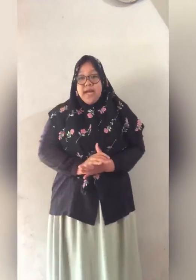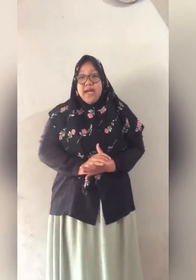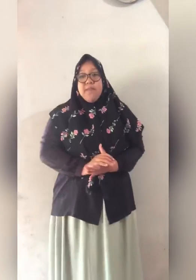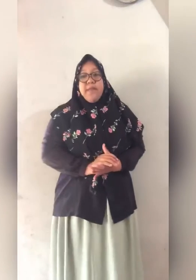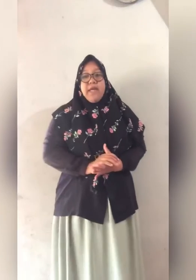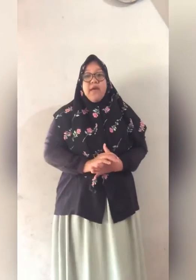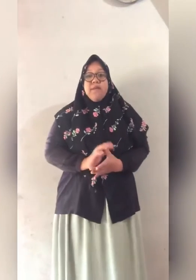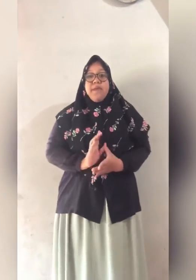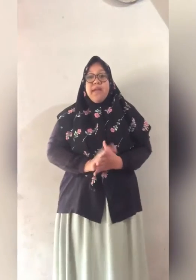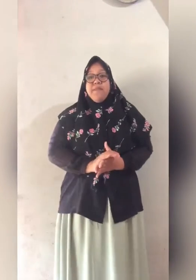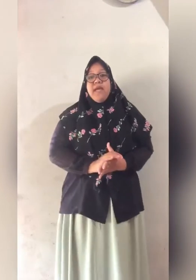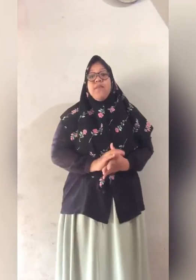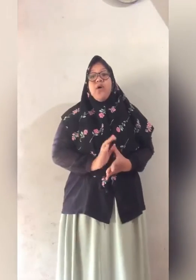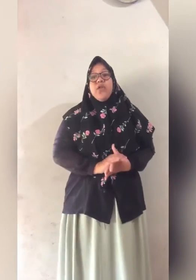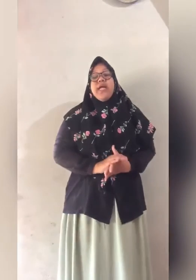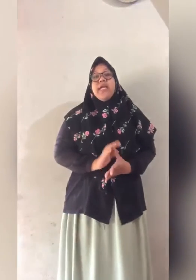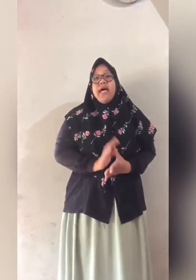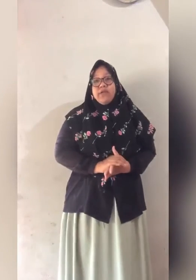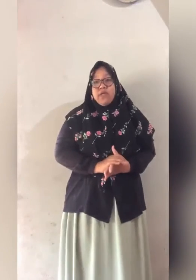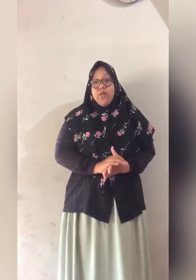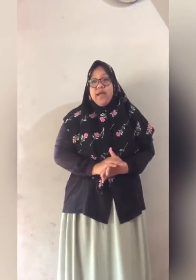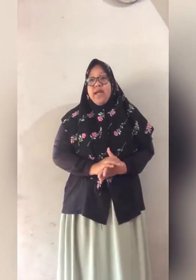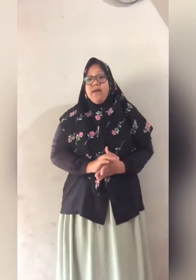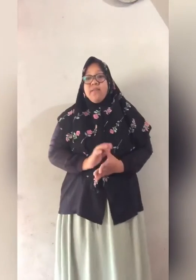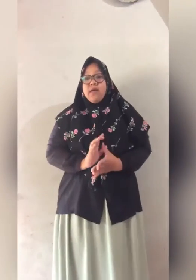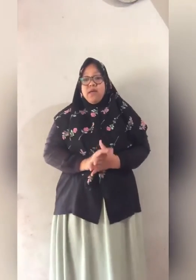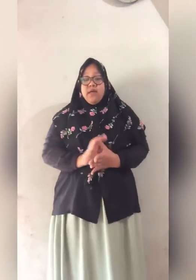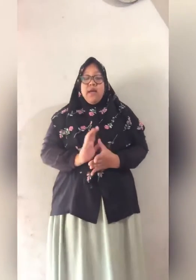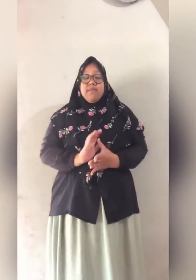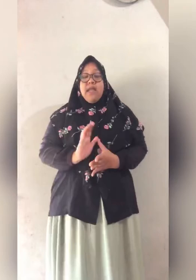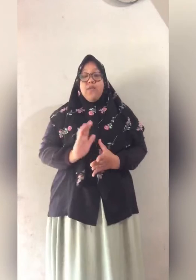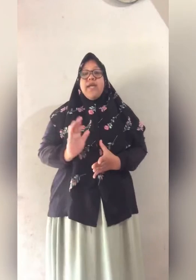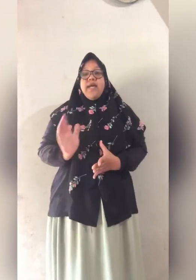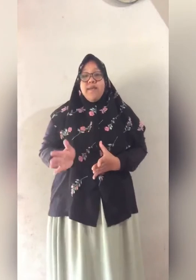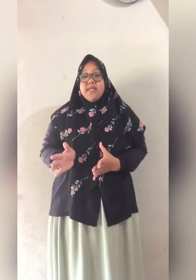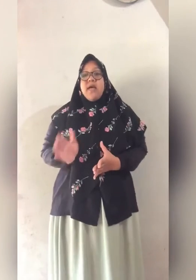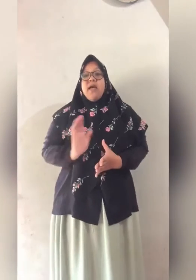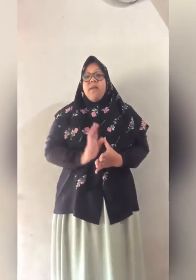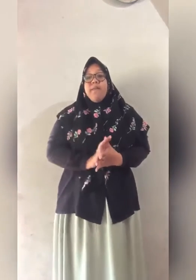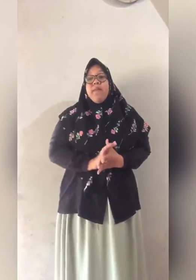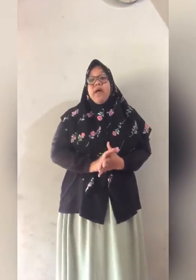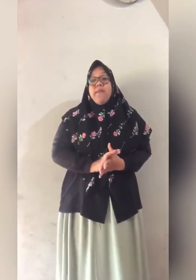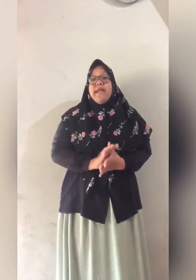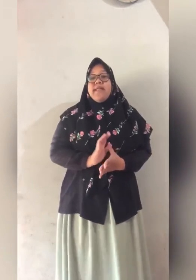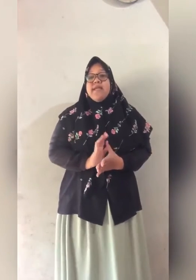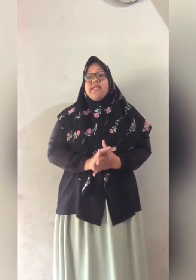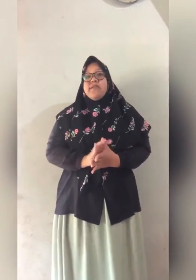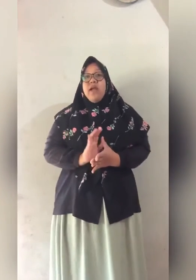Sedangkan pada PNP yang mengontrol adalah arus keluar yang melalui kaki base. Pada transistor